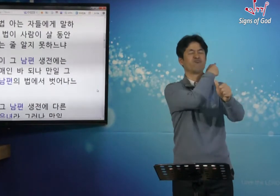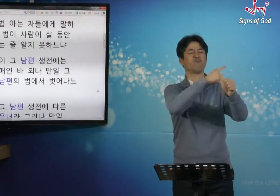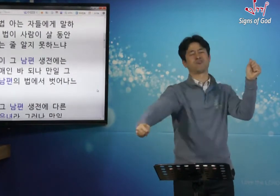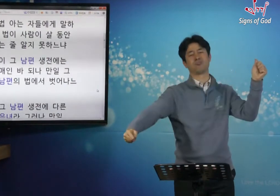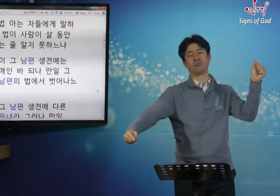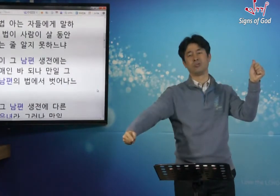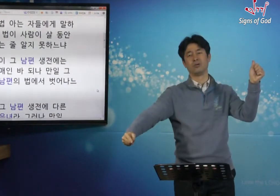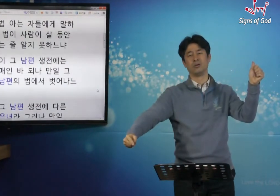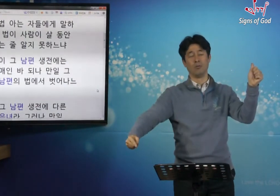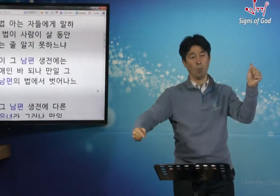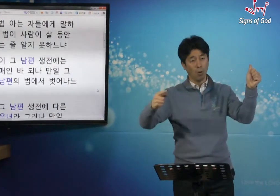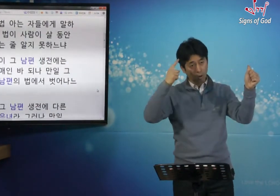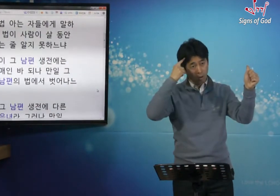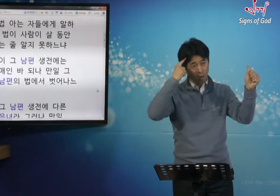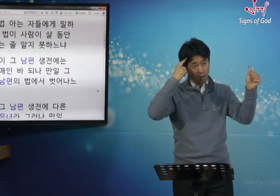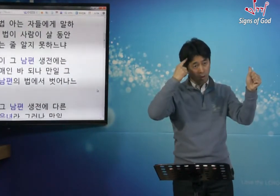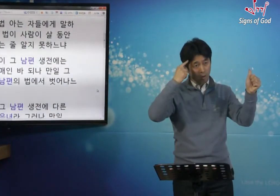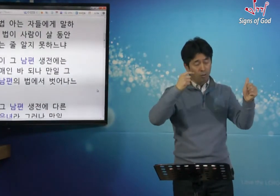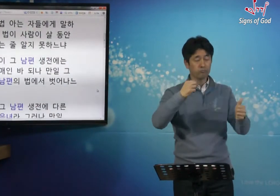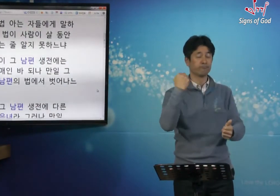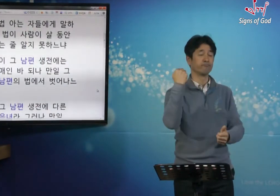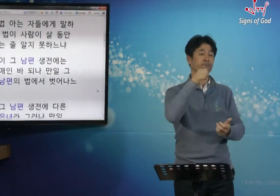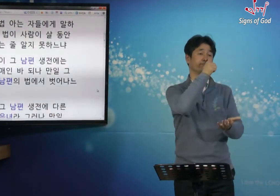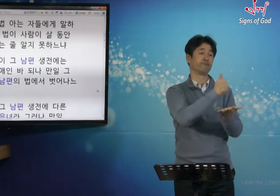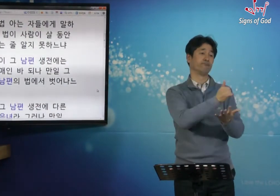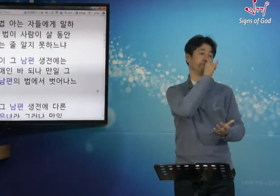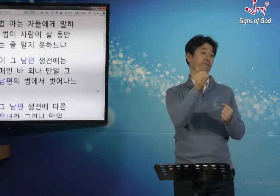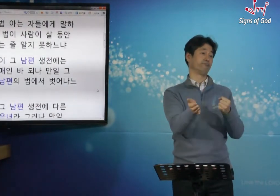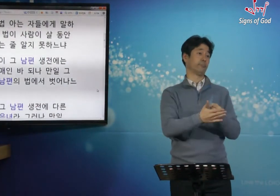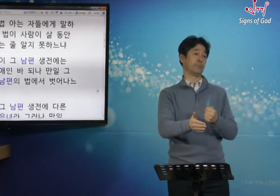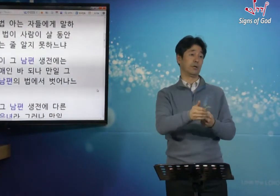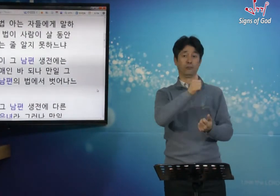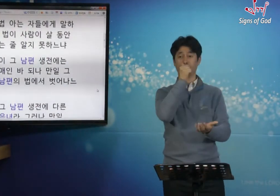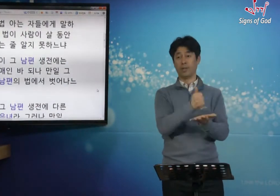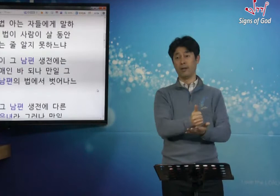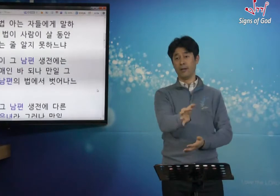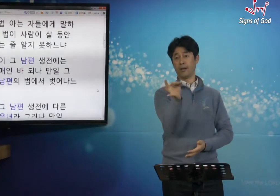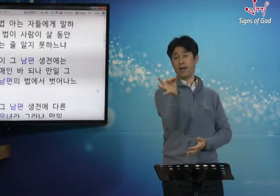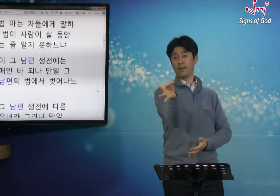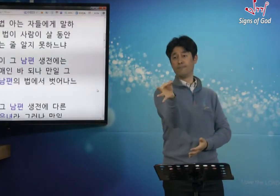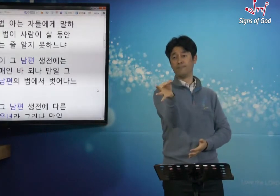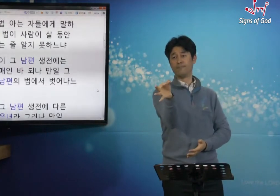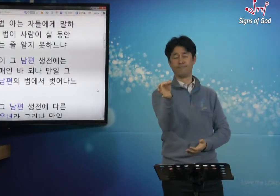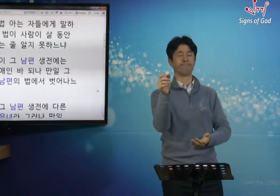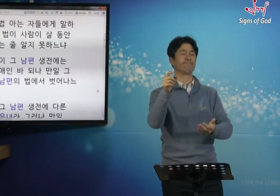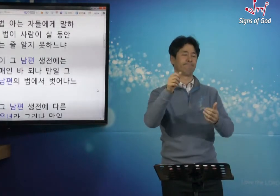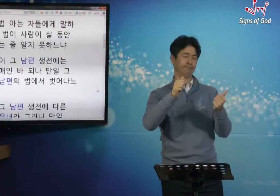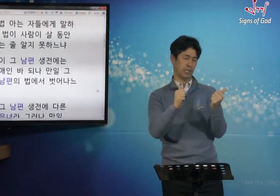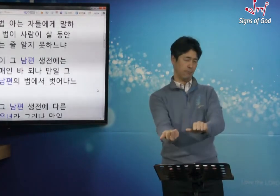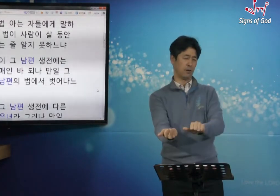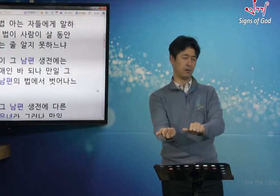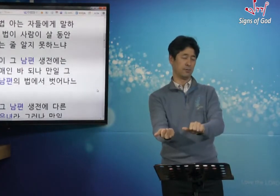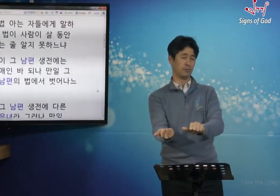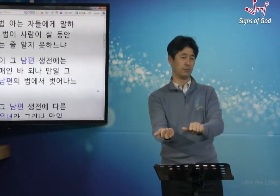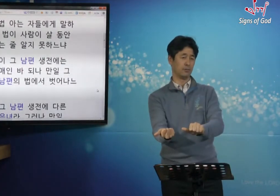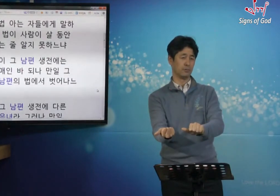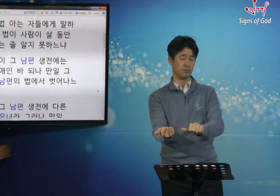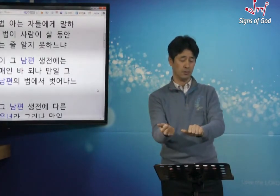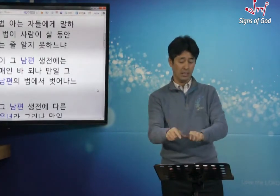우리가 마땅히 십자가에 달려 죽었어야 됩니다. 왜냐하면 우리는 죄인이기 때문에 그 죄의 값으로